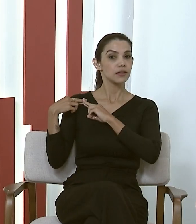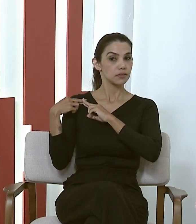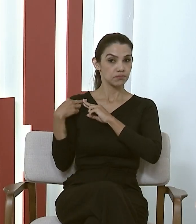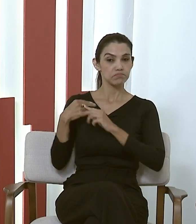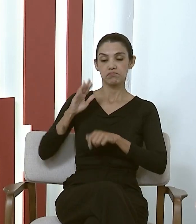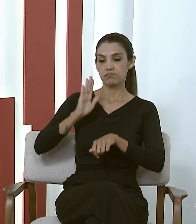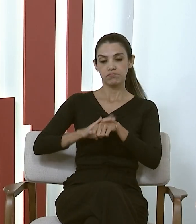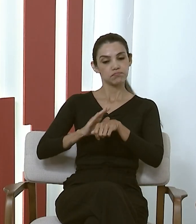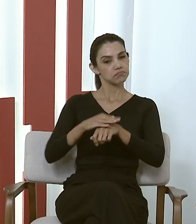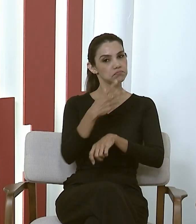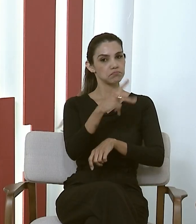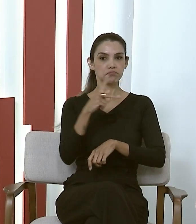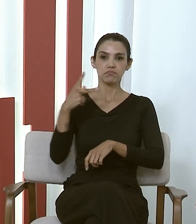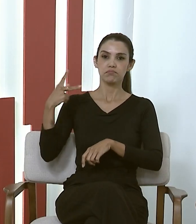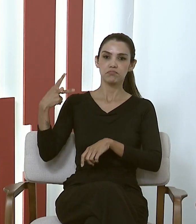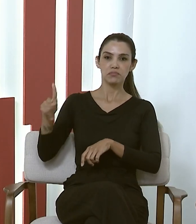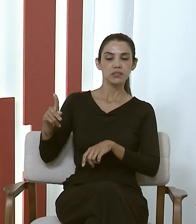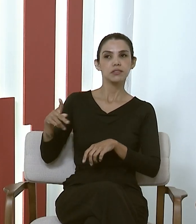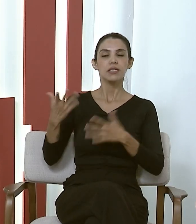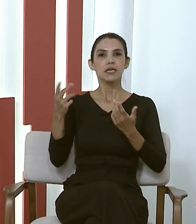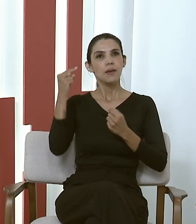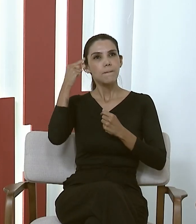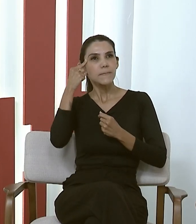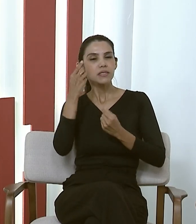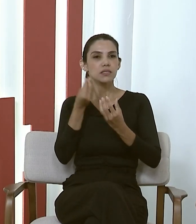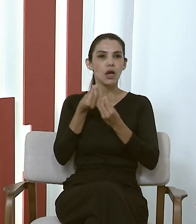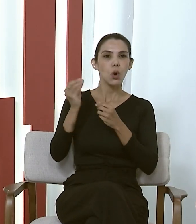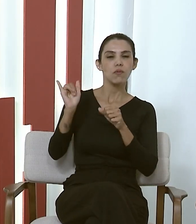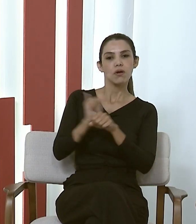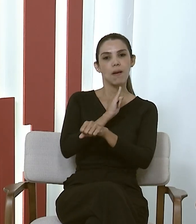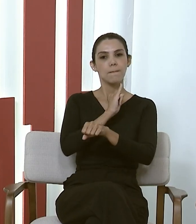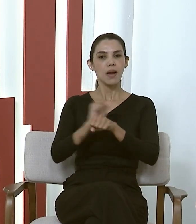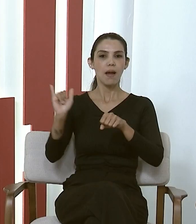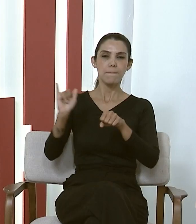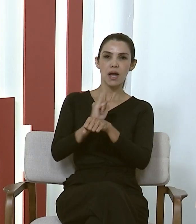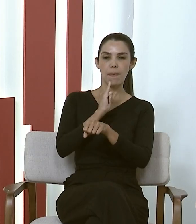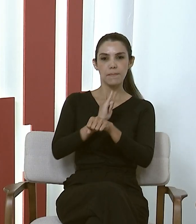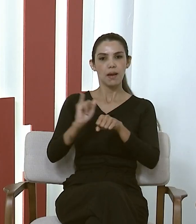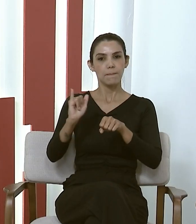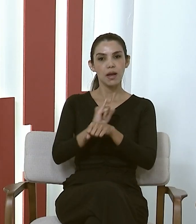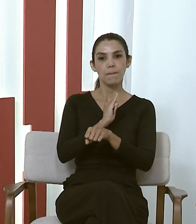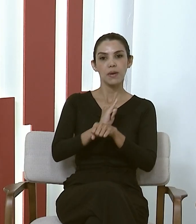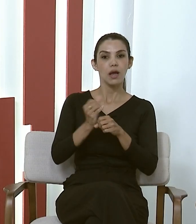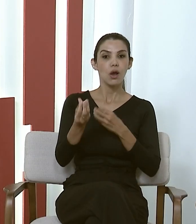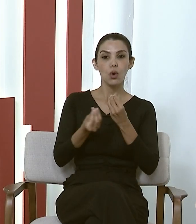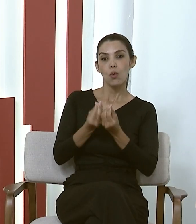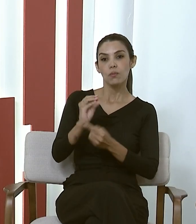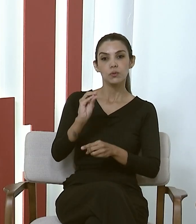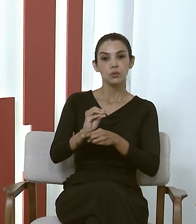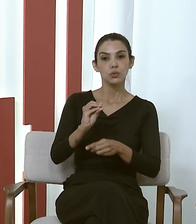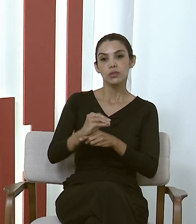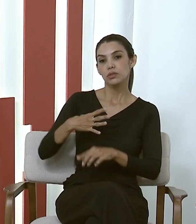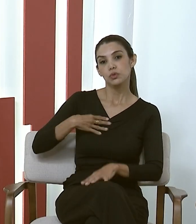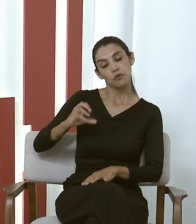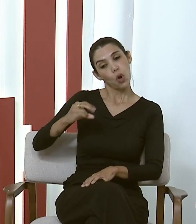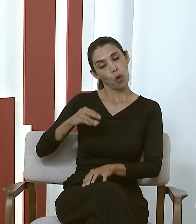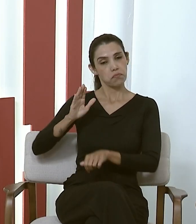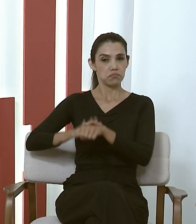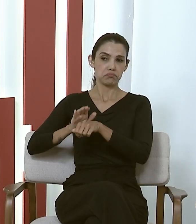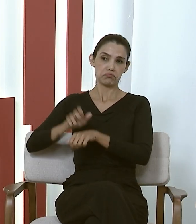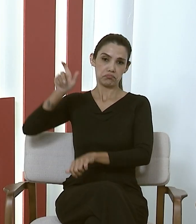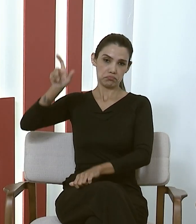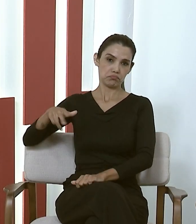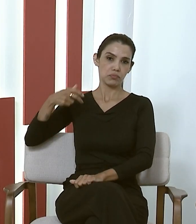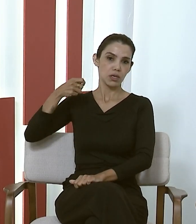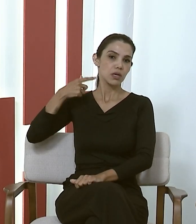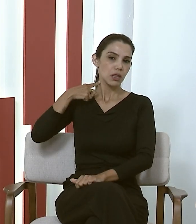próprios pais têm essa liberdade de costurar de maneira artesanal quando se há um acordo, ou o juiz vai definir isso em